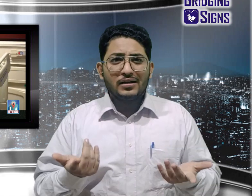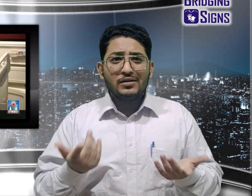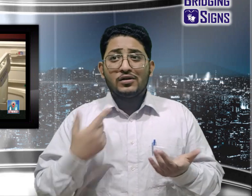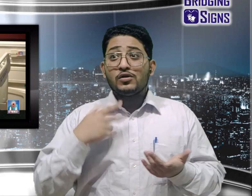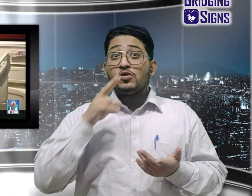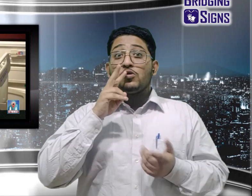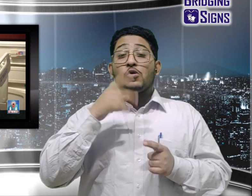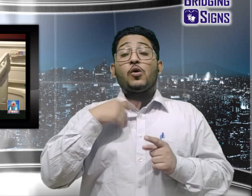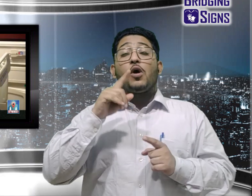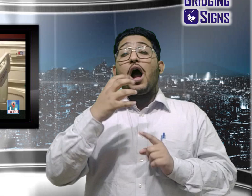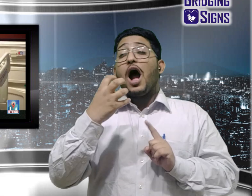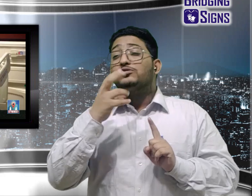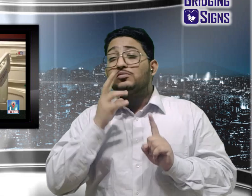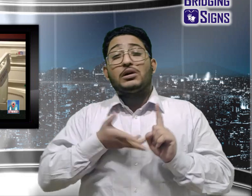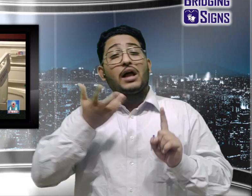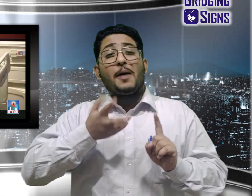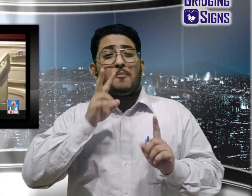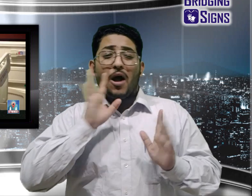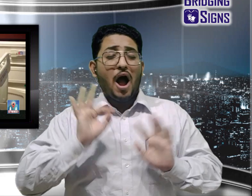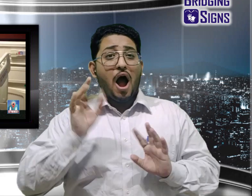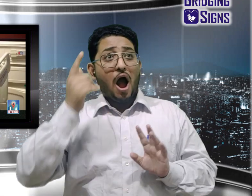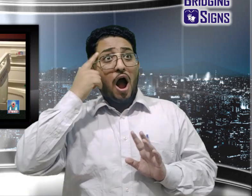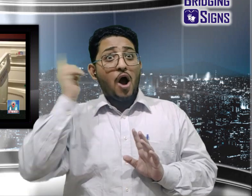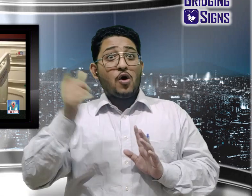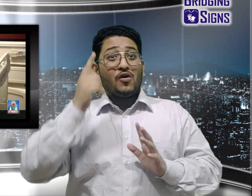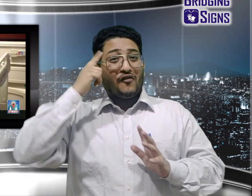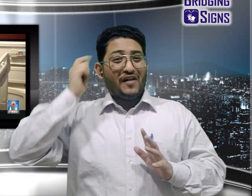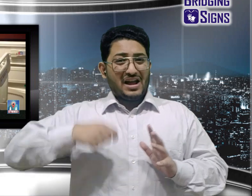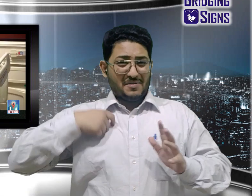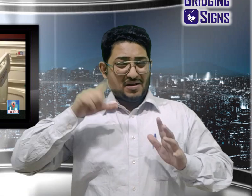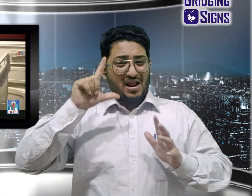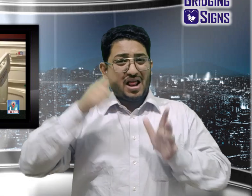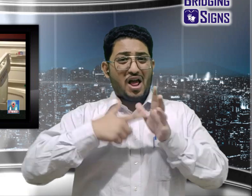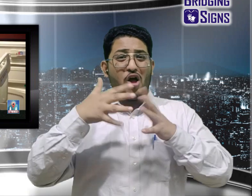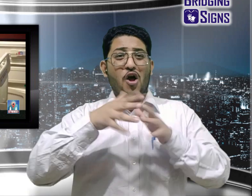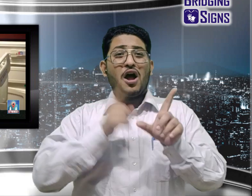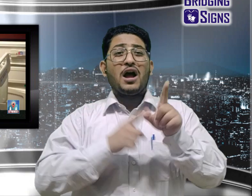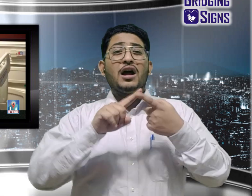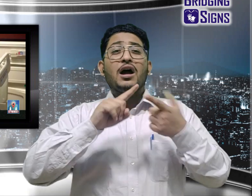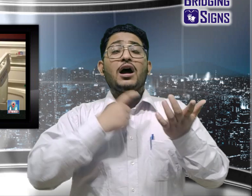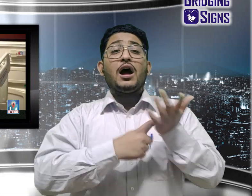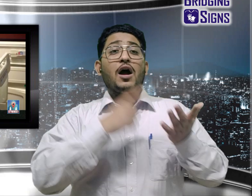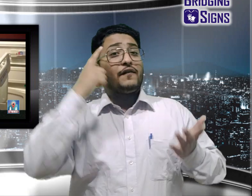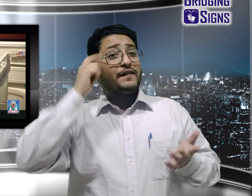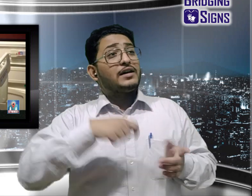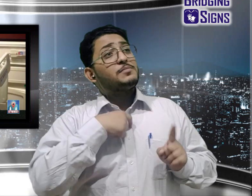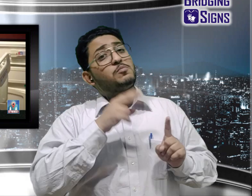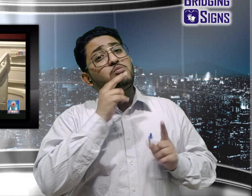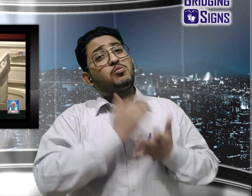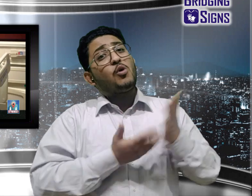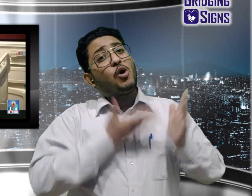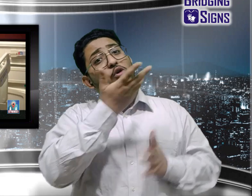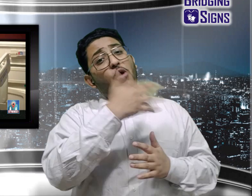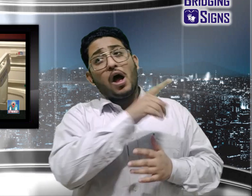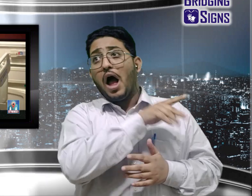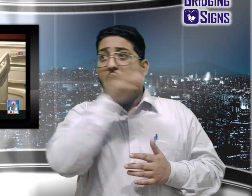नहीं है कि मुझे सिर्फ मेरी सुनवाई नहीं हो रही है, मेरा जो लॉयर है सलमान सफदर, उस तक को सुन नहीं रहे